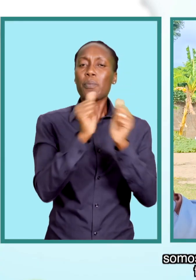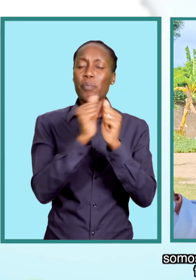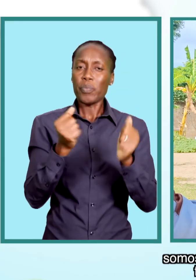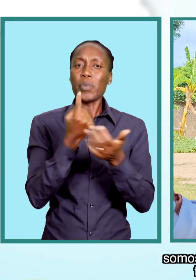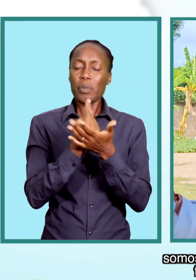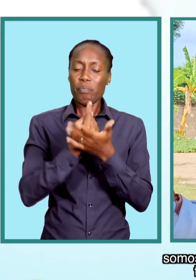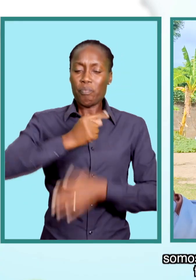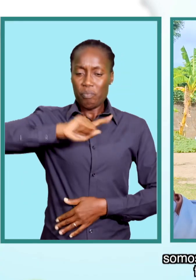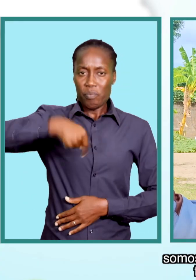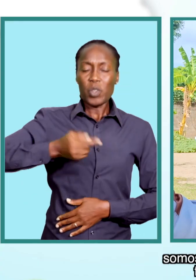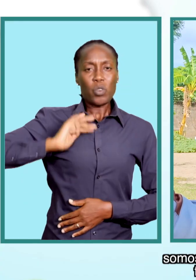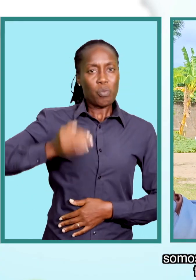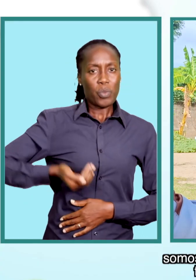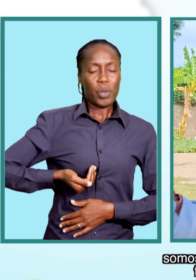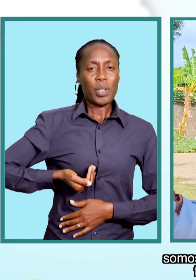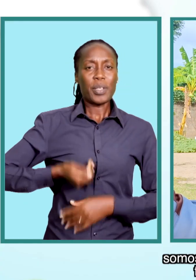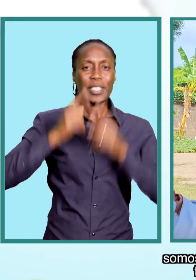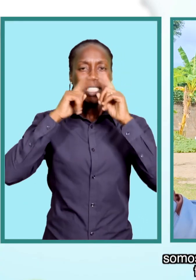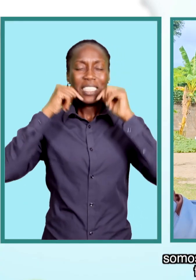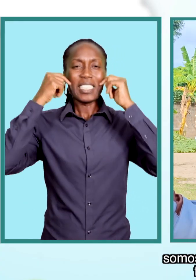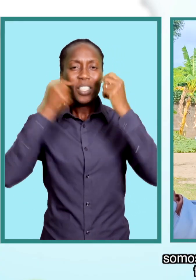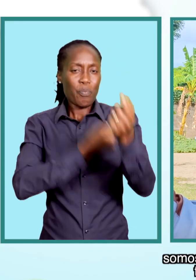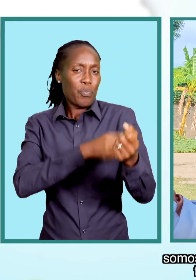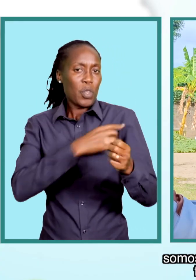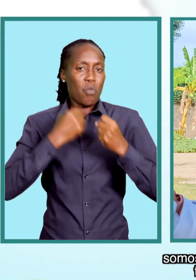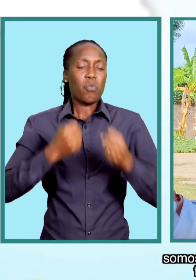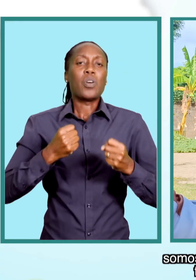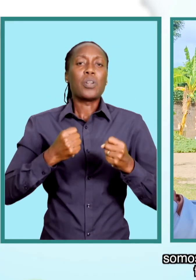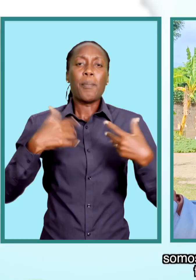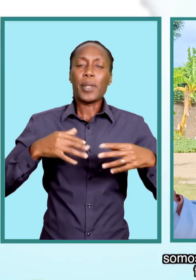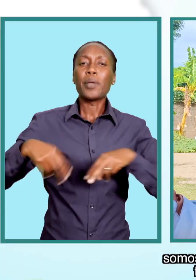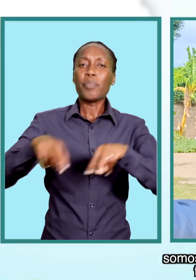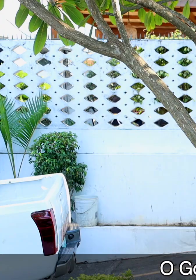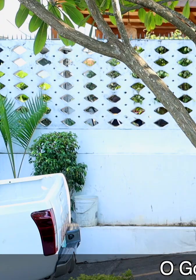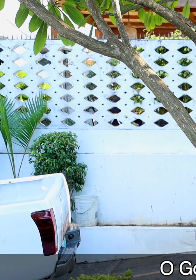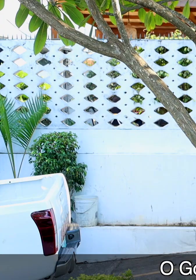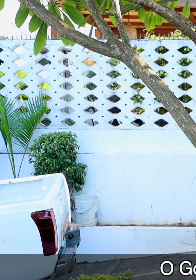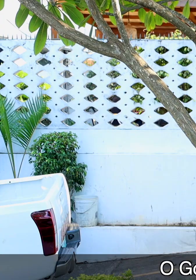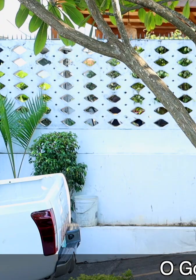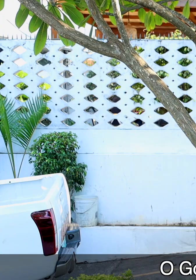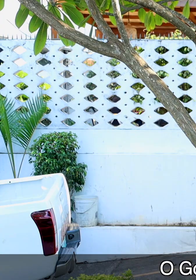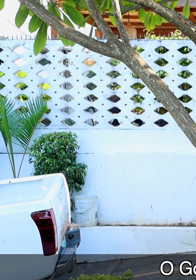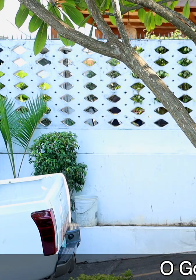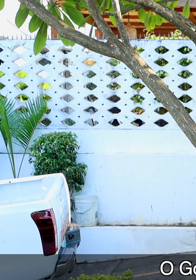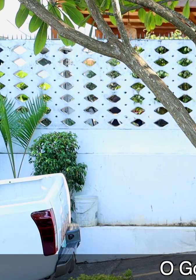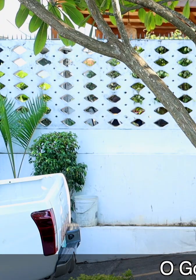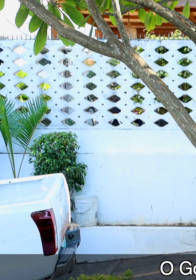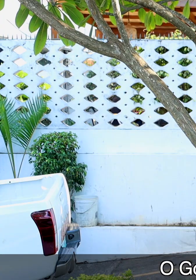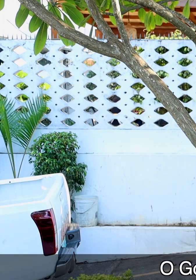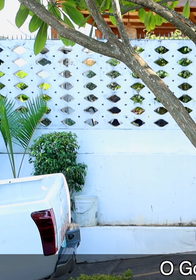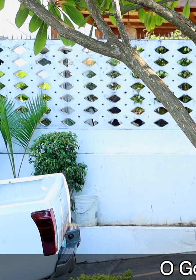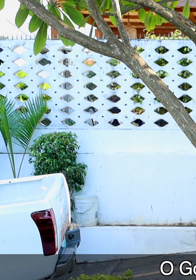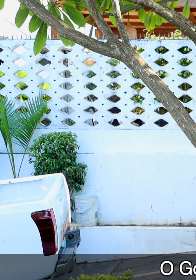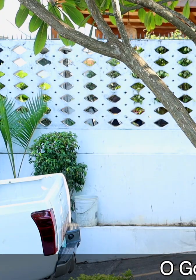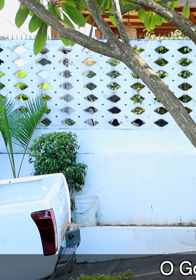fortes, somos lá aquelas mulheres sorridentes, fortes, brincamos, dançamos. O governo aprovou a 14 de abril